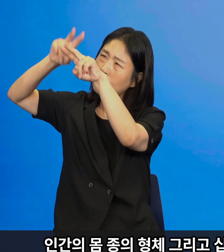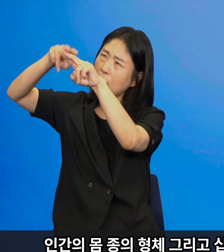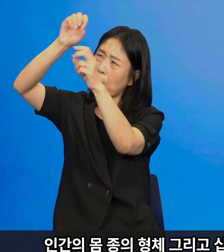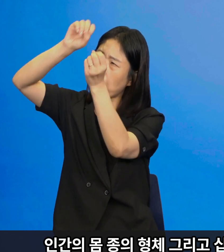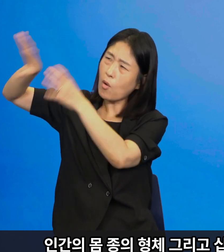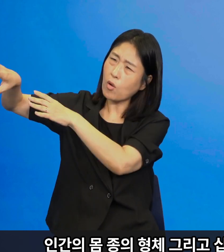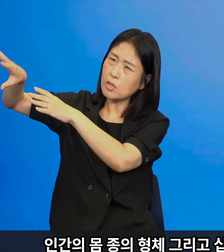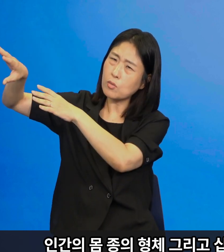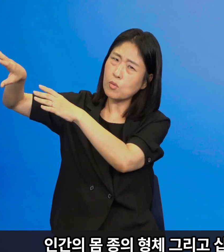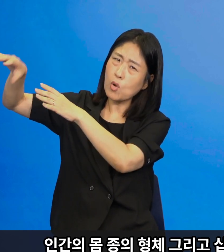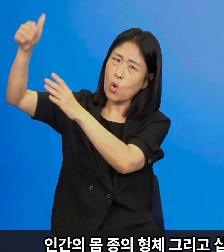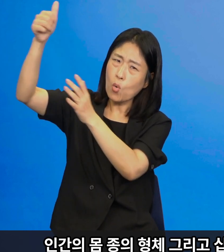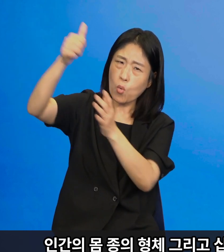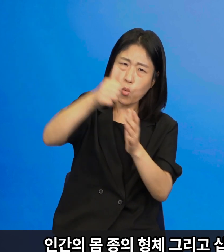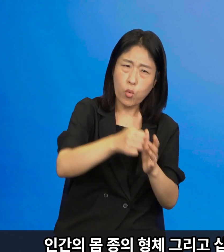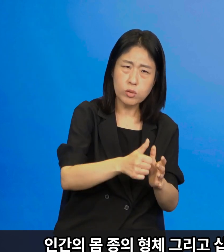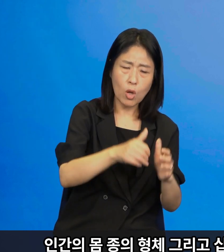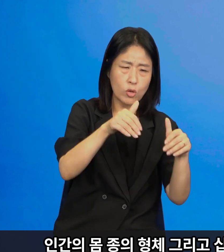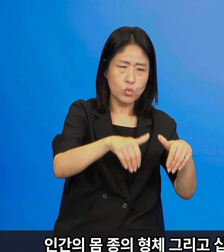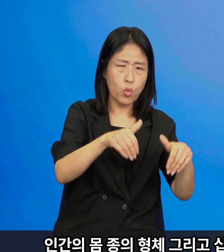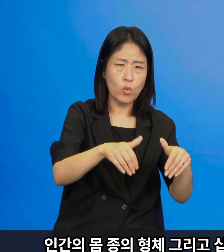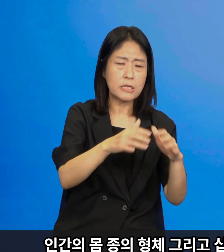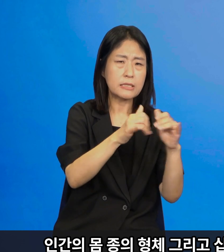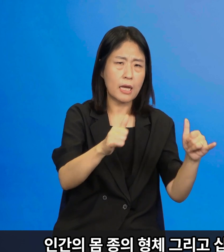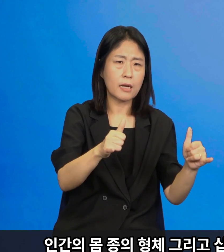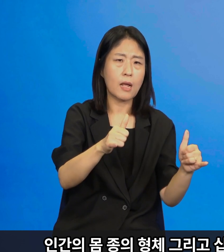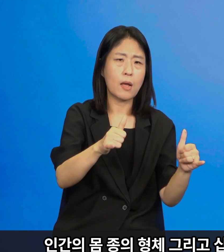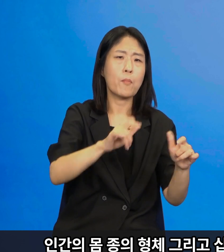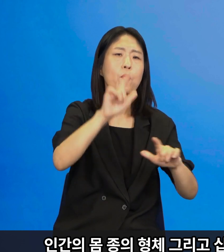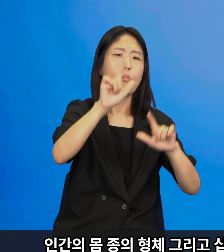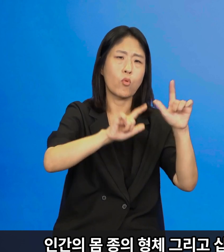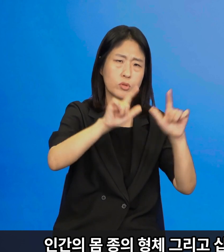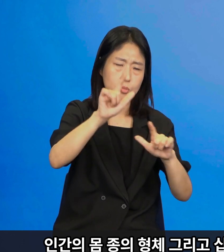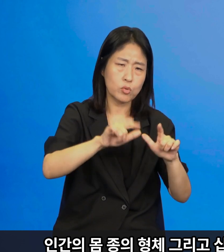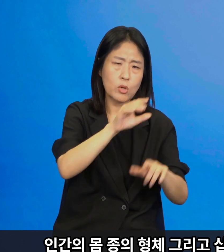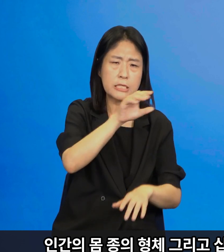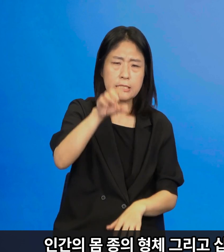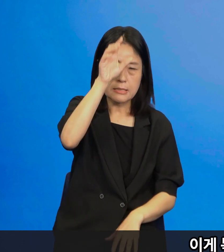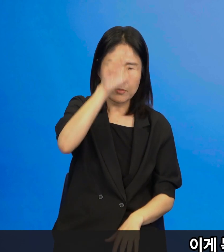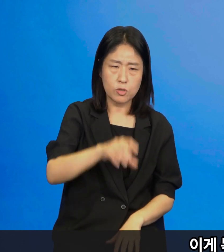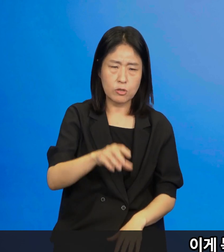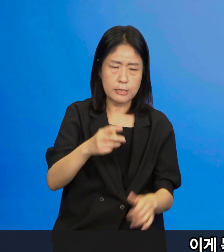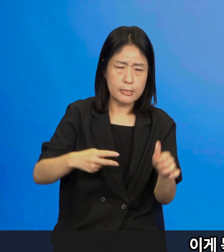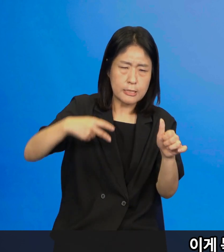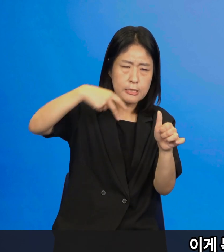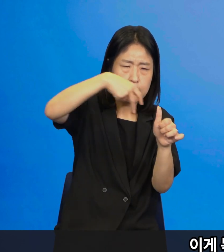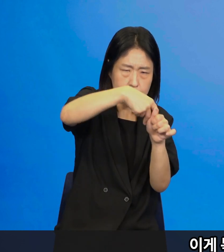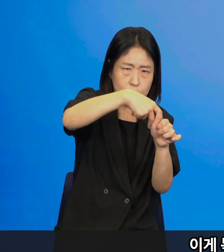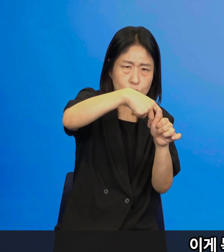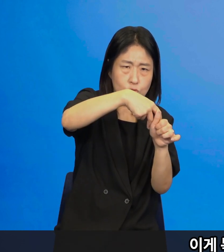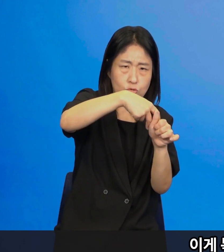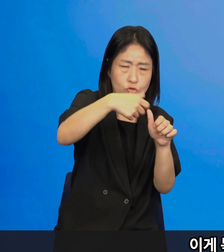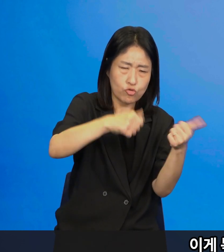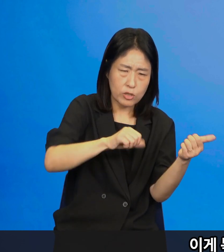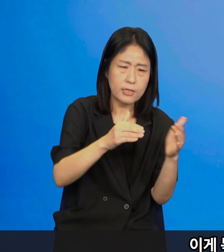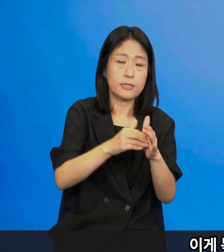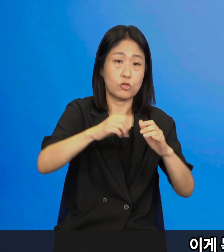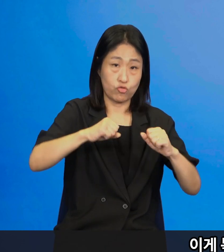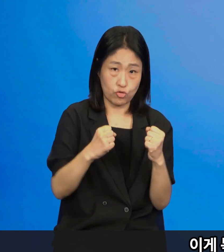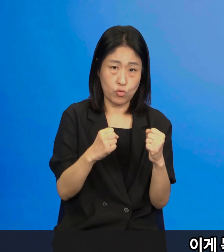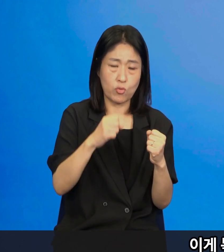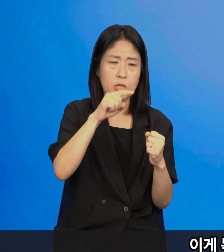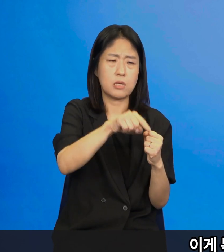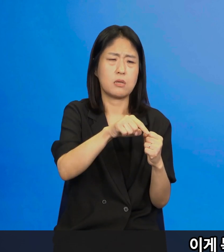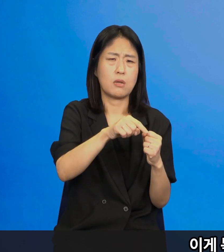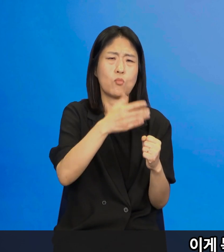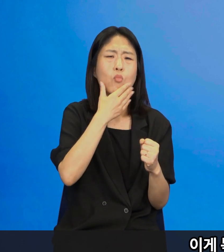내려오셔서 인간의 몸, 종의 형체, 그리고 십자가를 지고 죽기까지 순종하셨다. 이게 복음이에요.